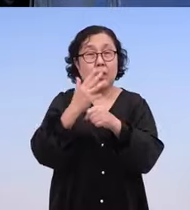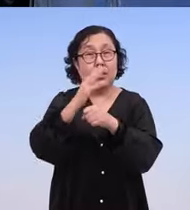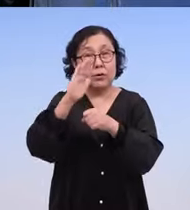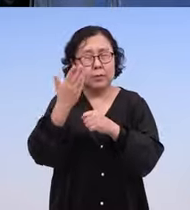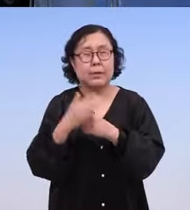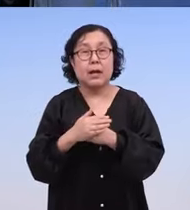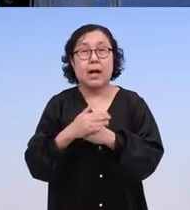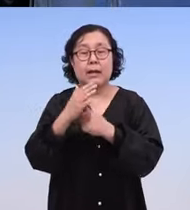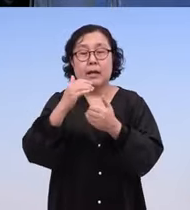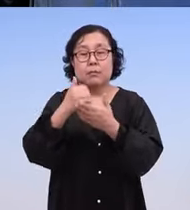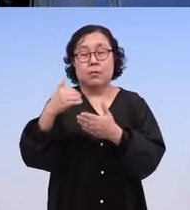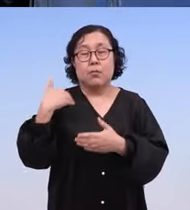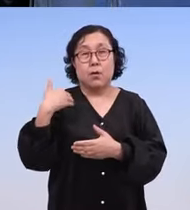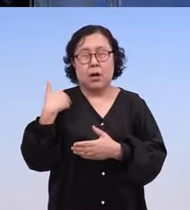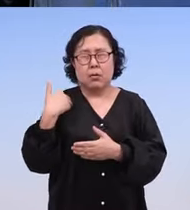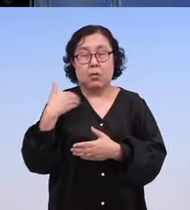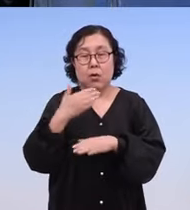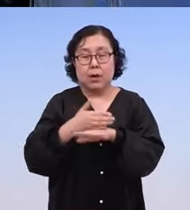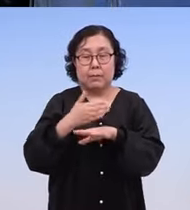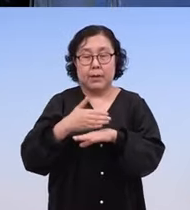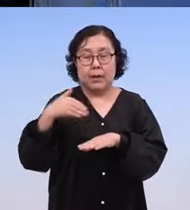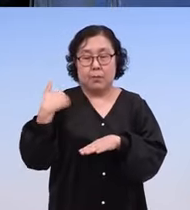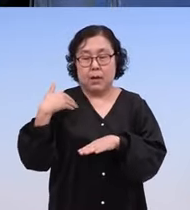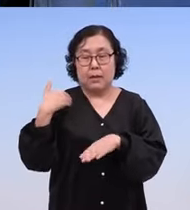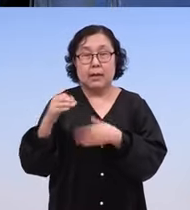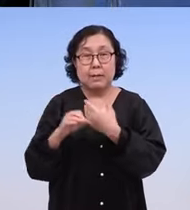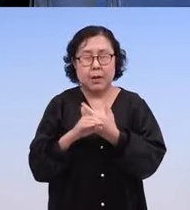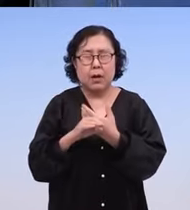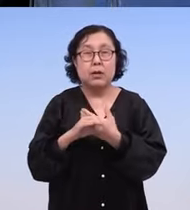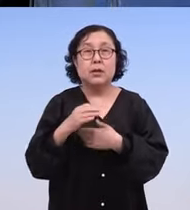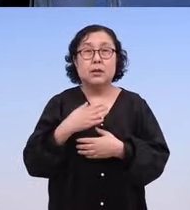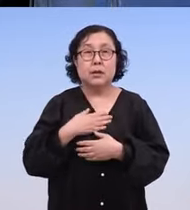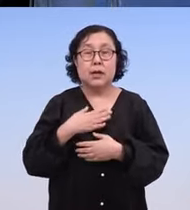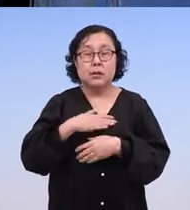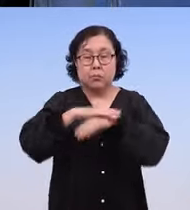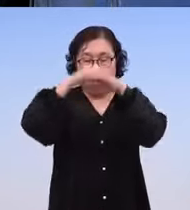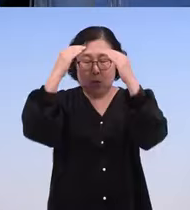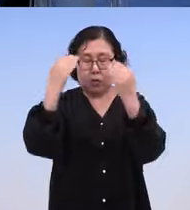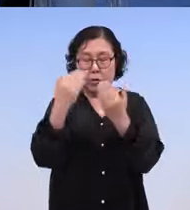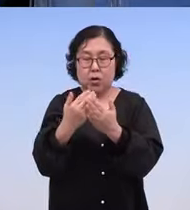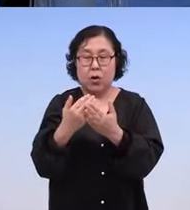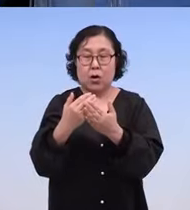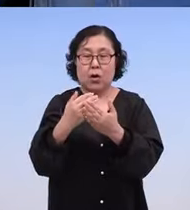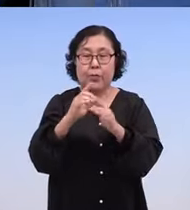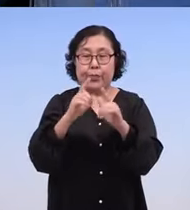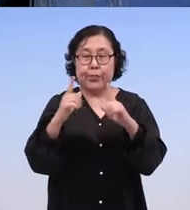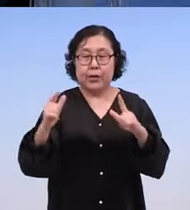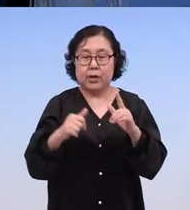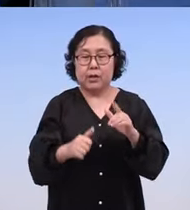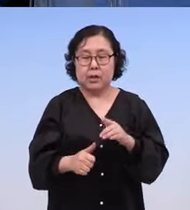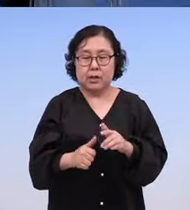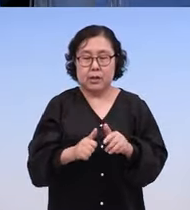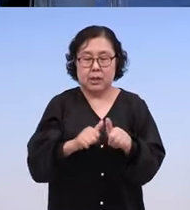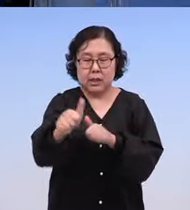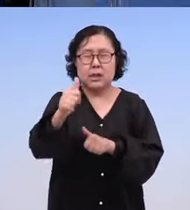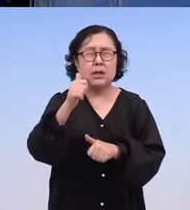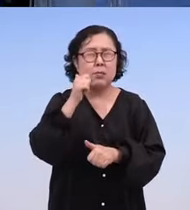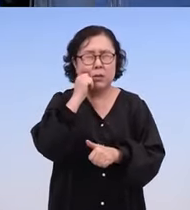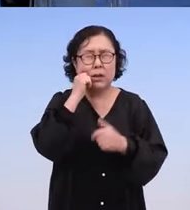건, 하나님을 몰랐고 감사를 몰랐다면 제가 이 모든 것들을 버텨낼 수 없었다는